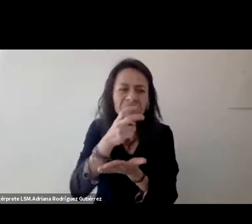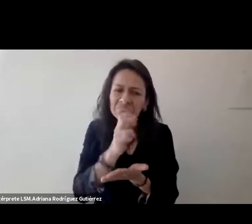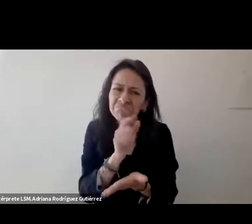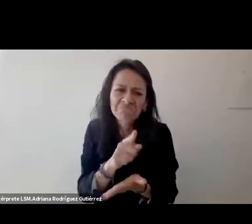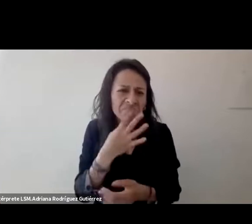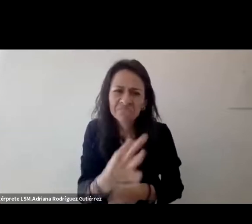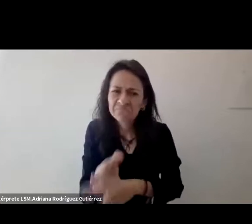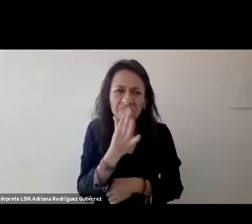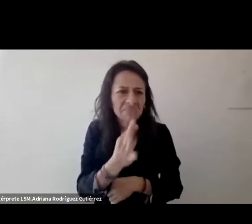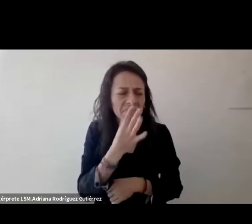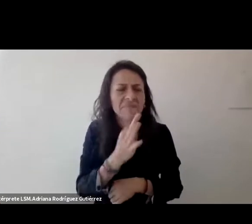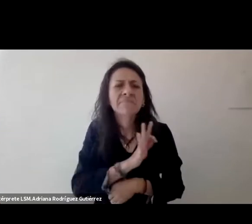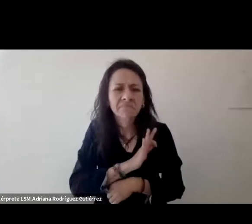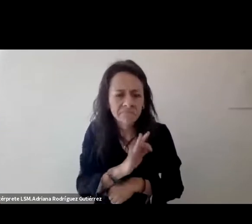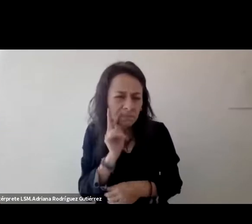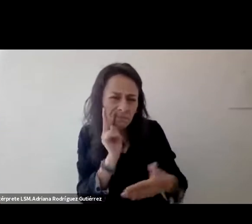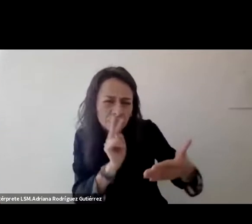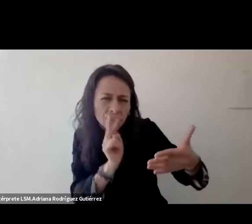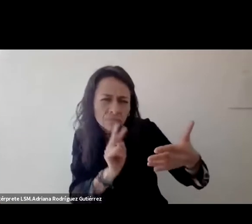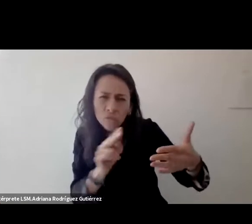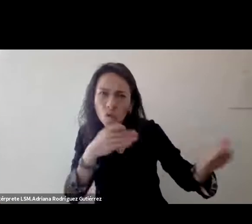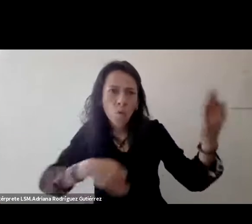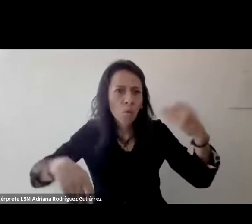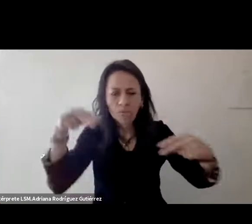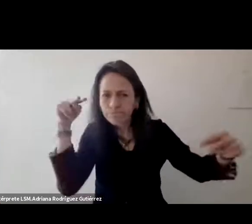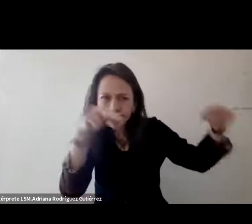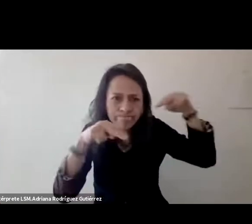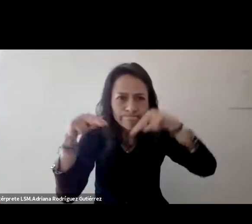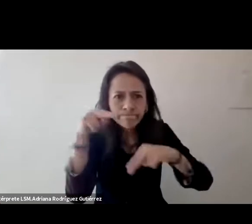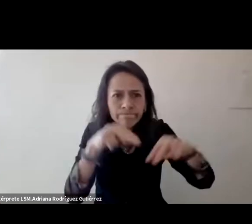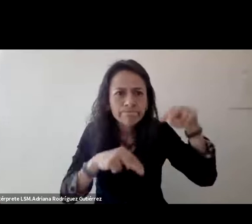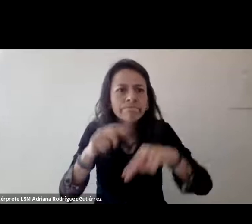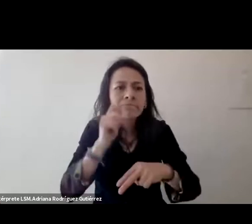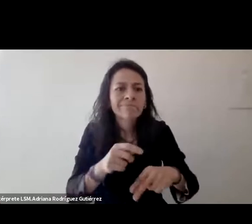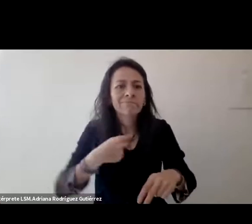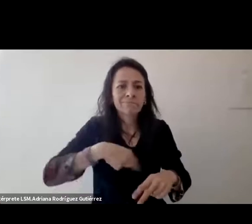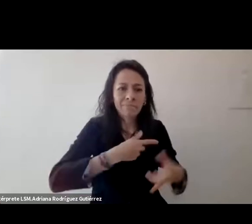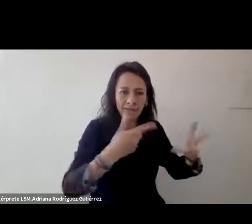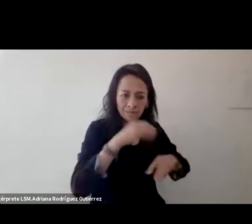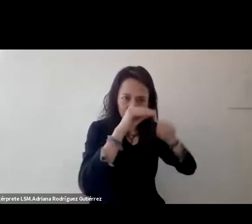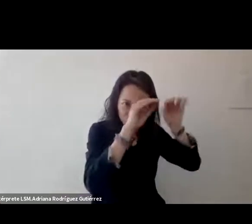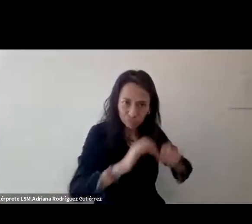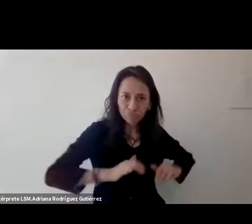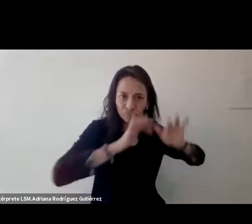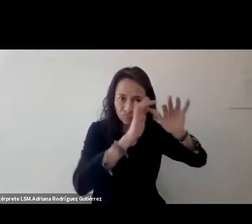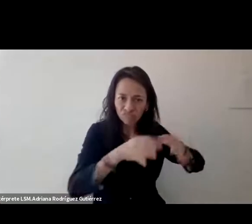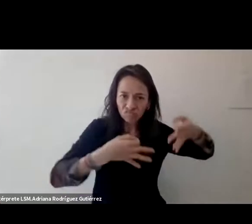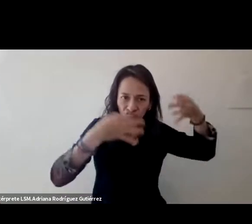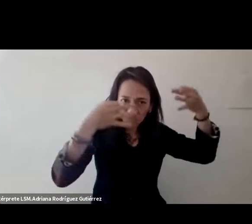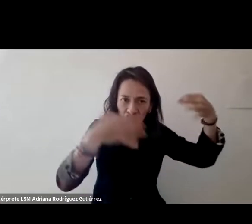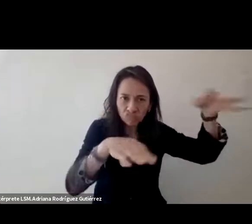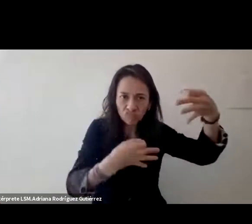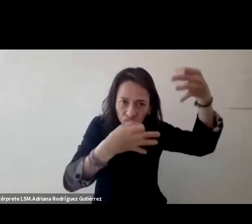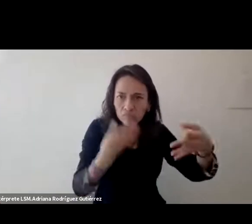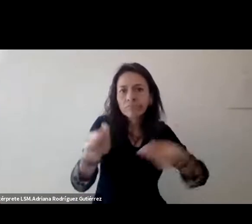ir viendo tanto los documentos que se envían a las autoridades como, en todo caso,